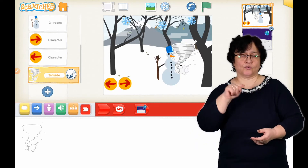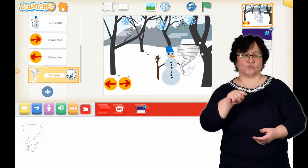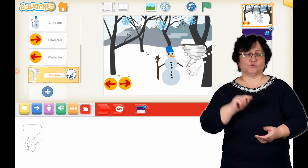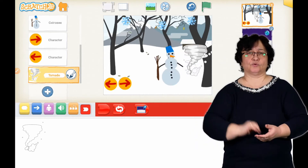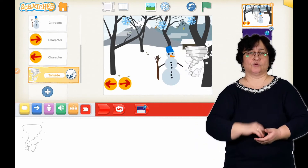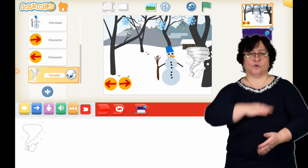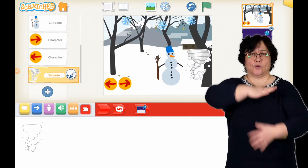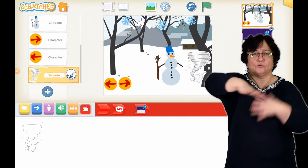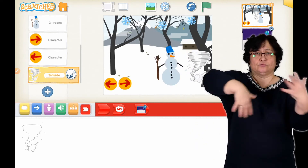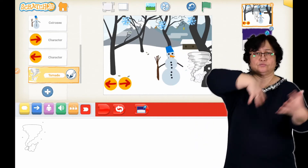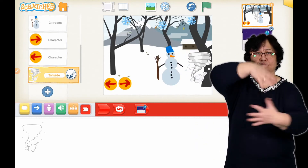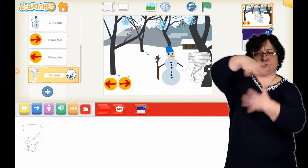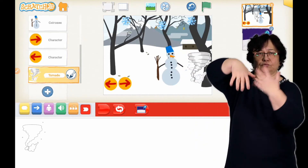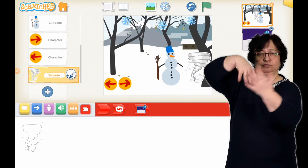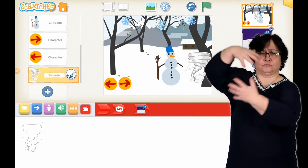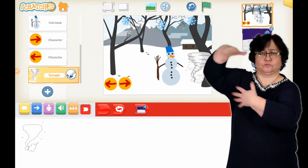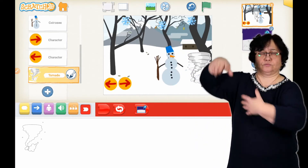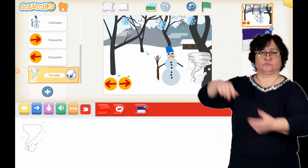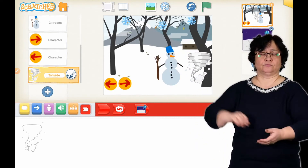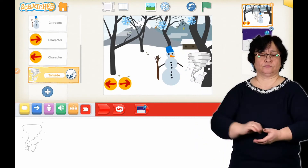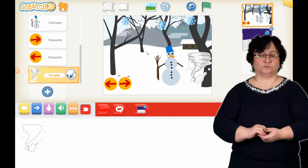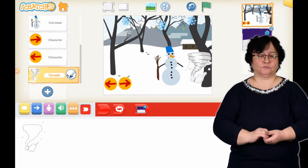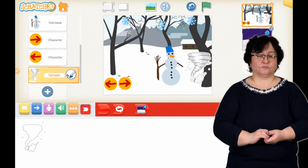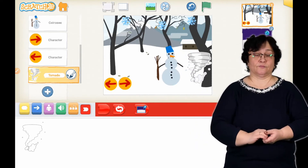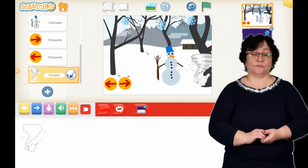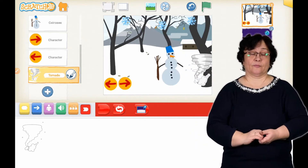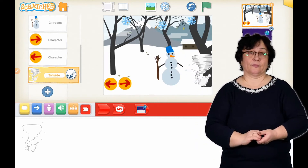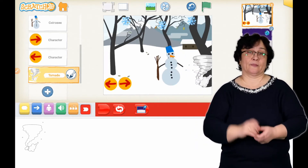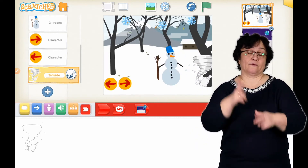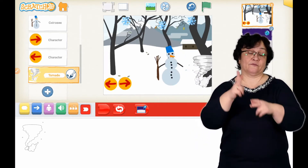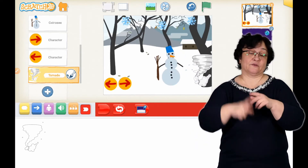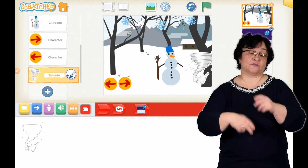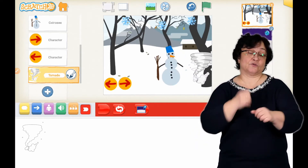Додамо торнадо ось тут, в кінці.